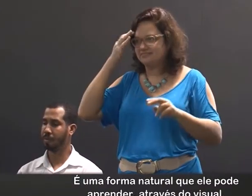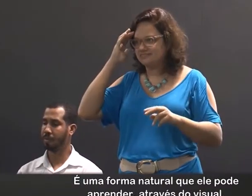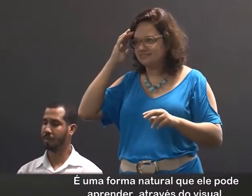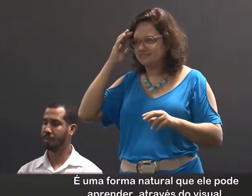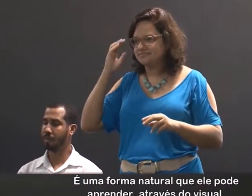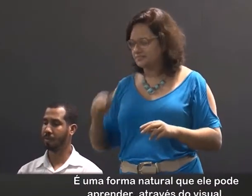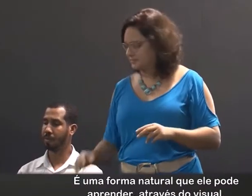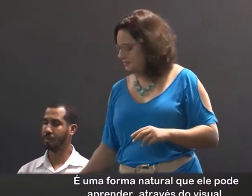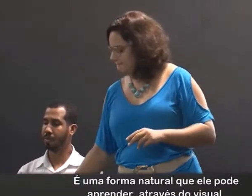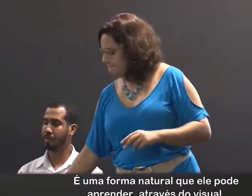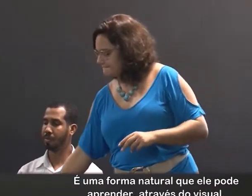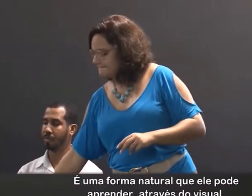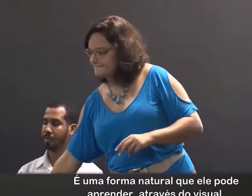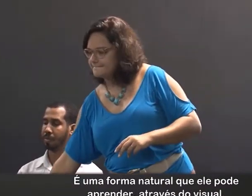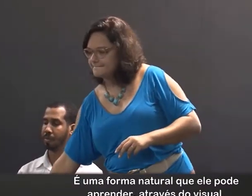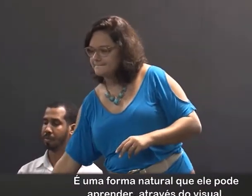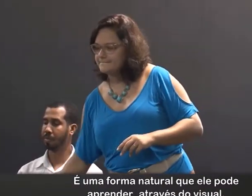possa aprender através do visual.